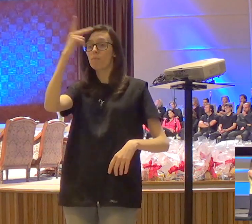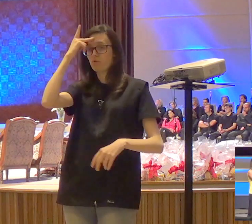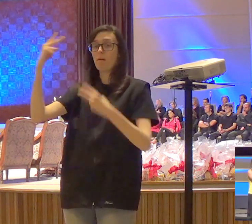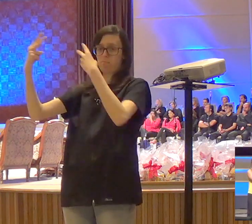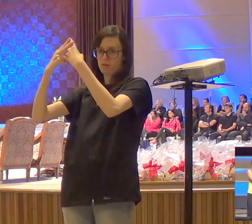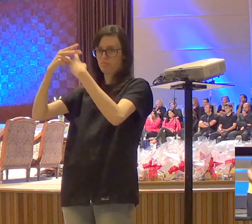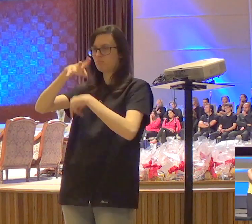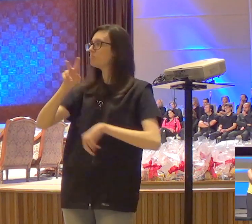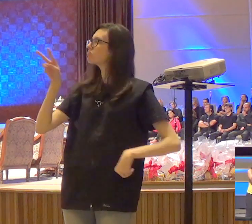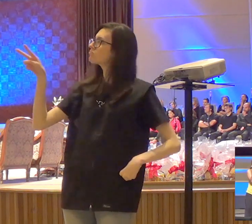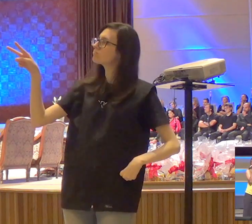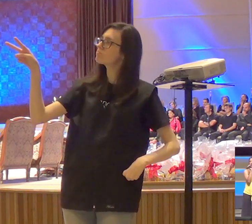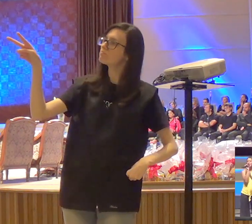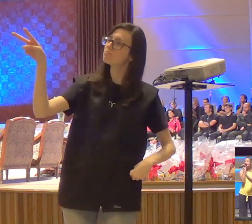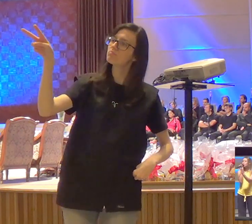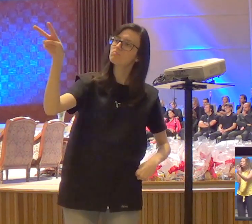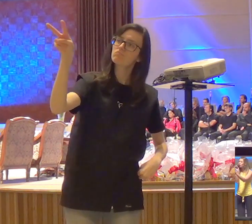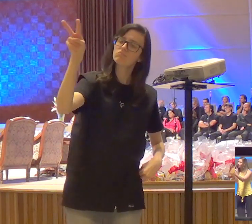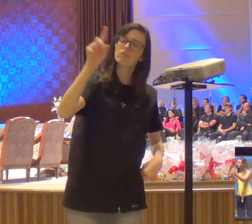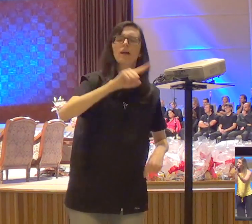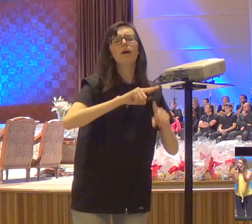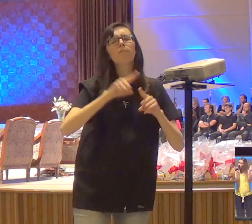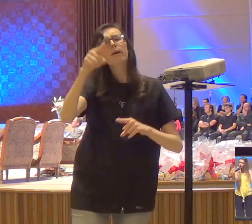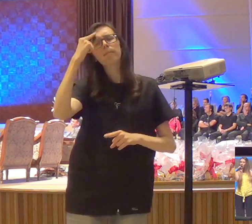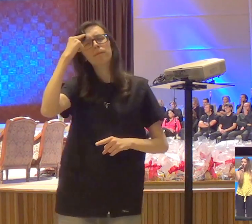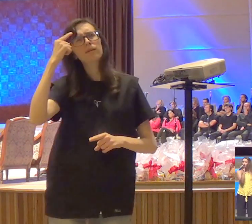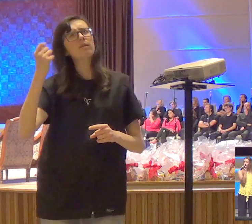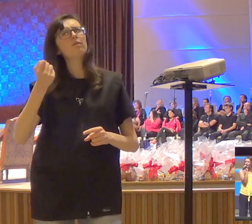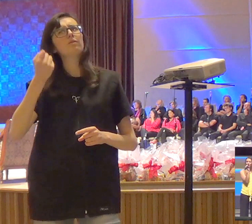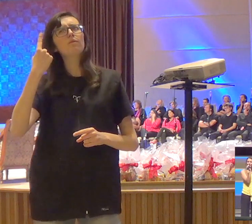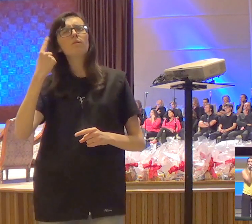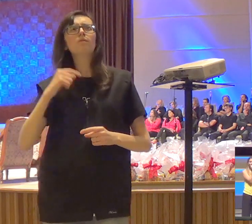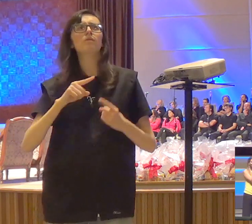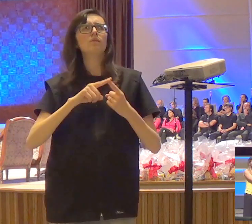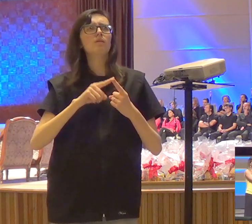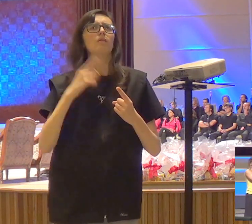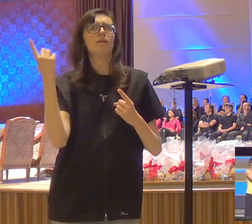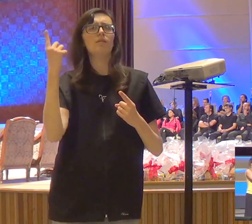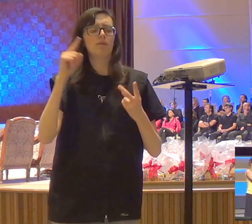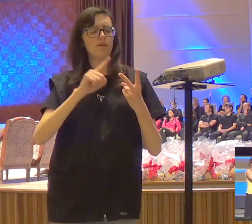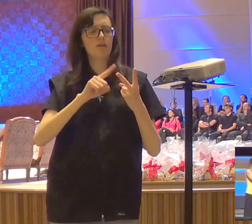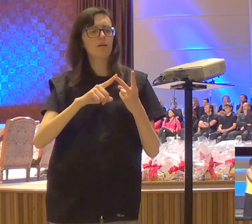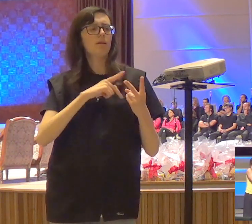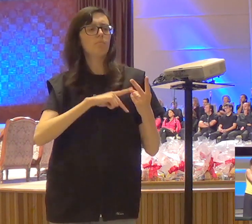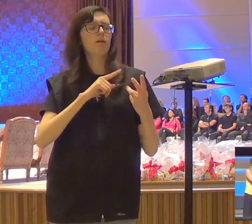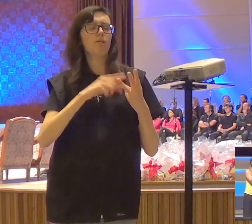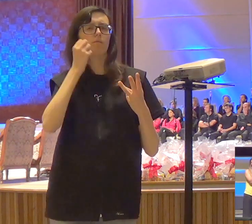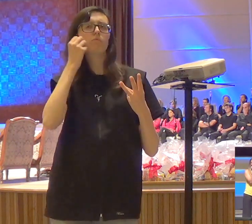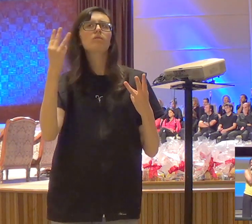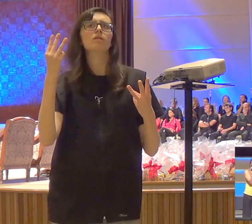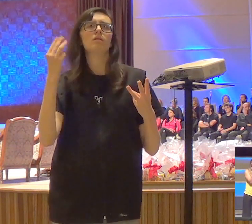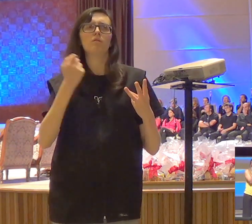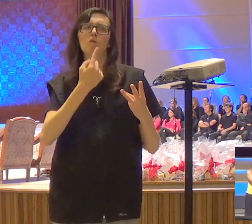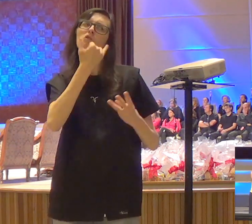today. E eu gostaria que você moldasse a sua vida baseada em tudo que estas pessoas que estão na prisão vão te dizer. You might think that's a little crazy. Você poderia pensar